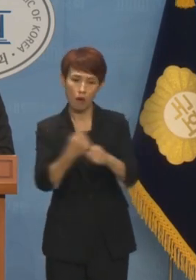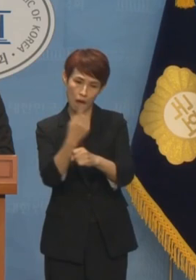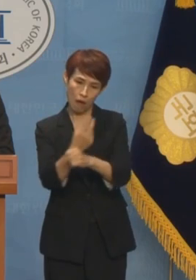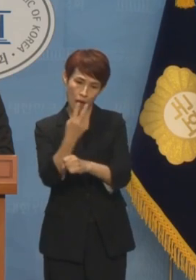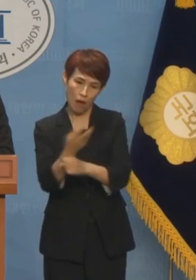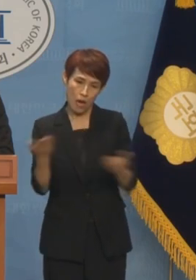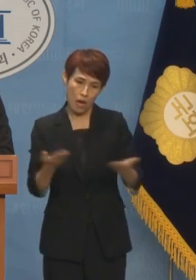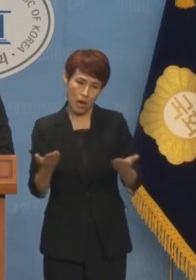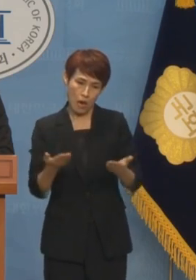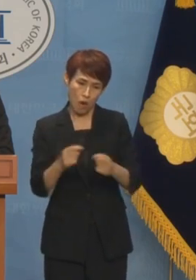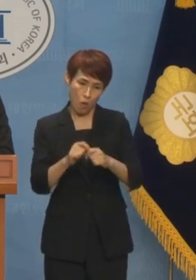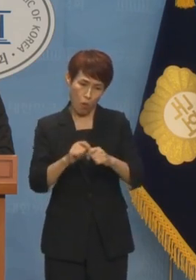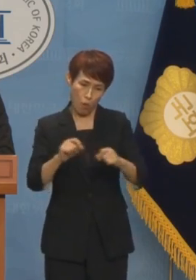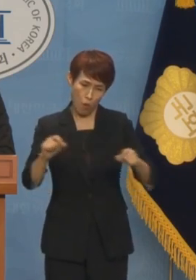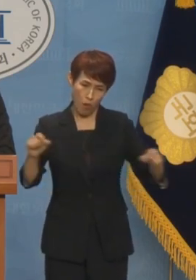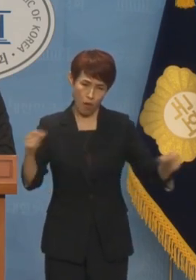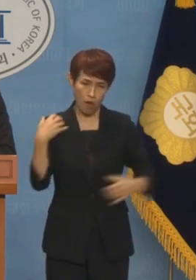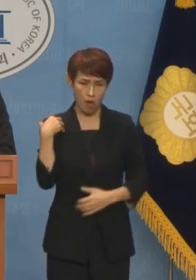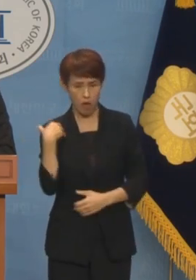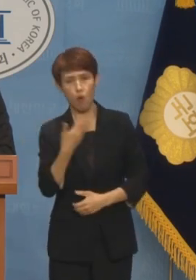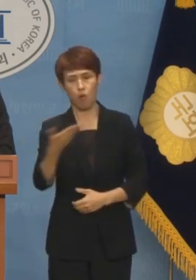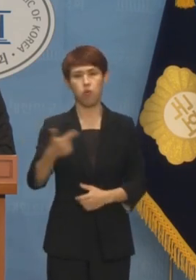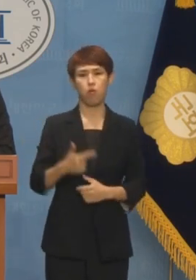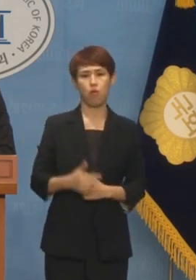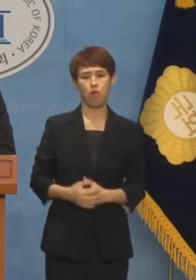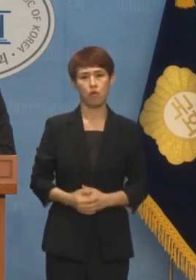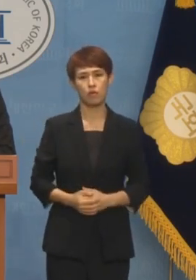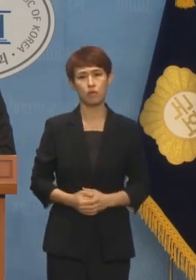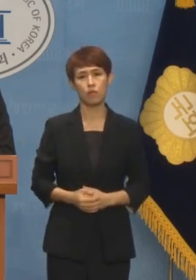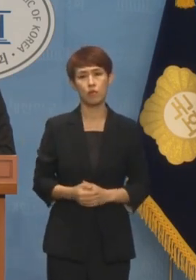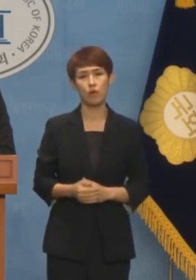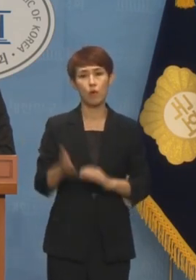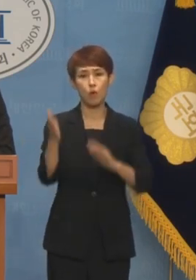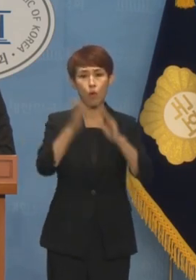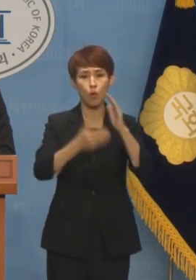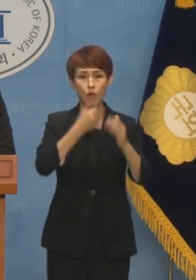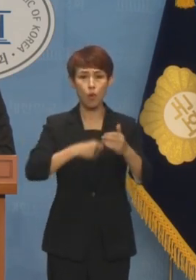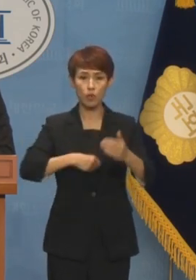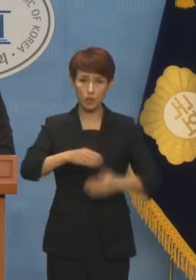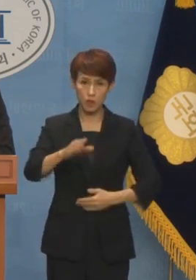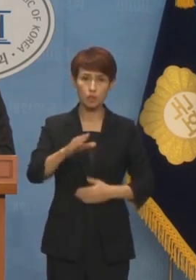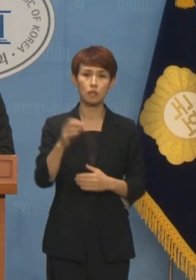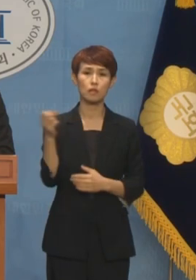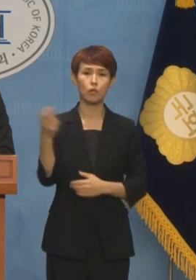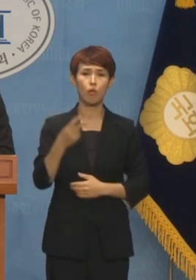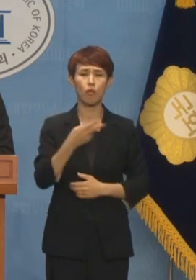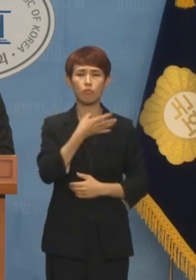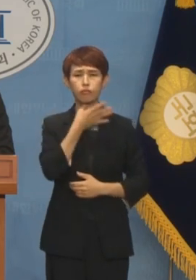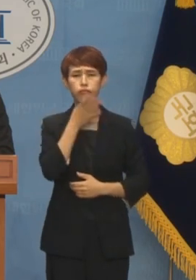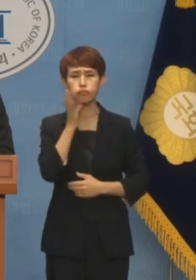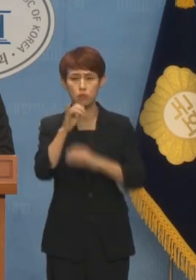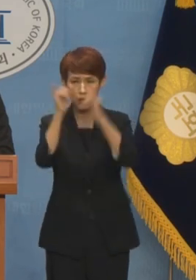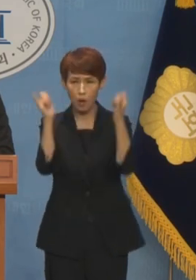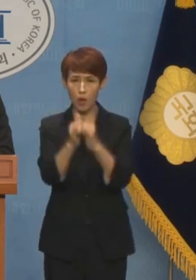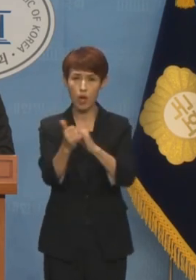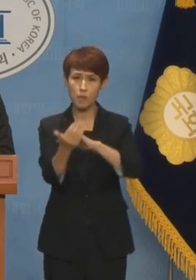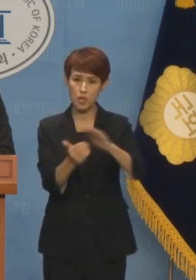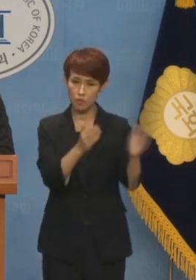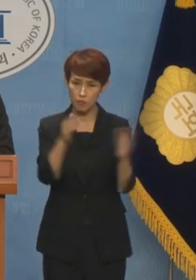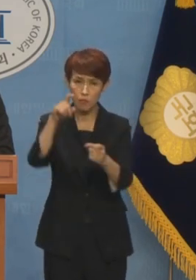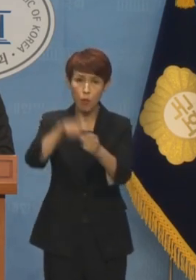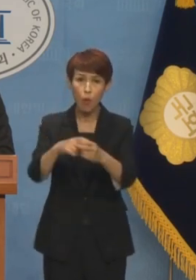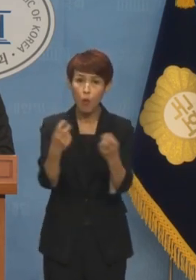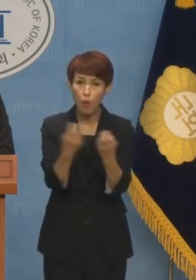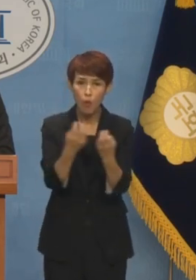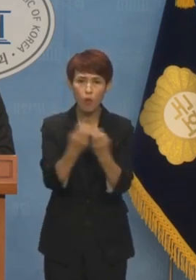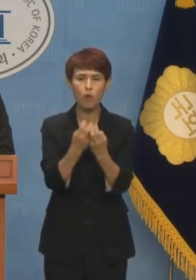노동으로 내몰고 있습니다. 확대되는 공공복지의 영역과 초고령화 사회에 대비하기 위해서는